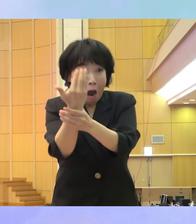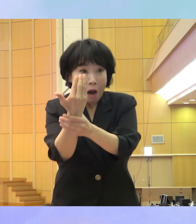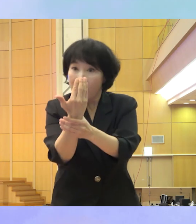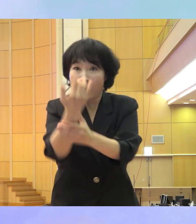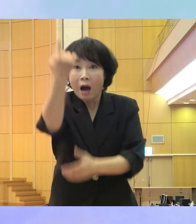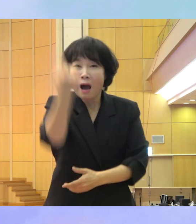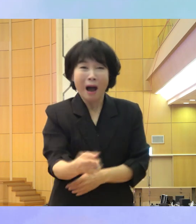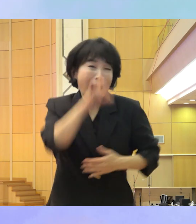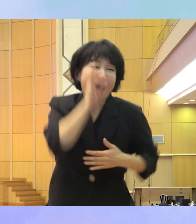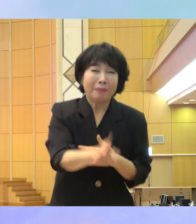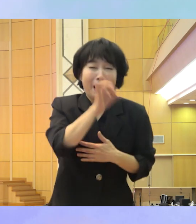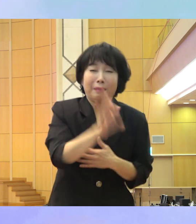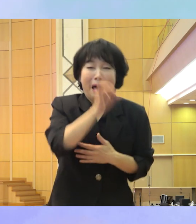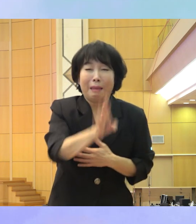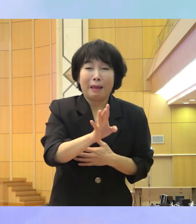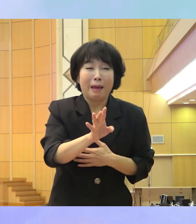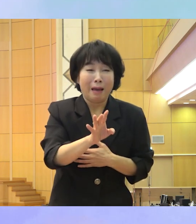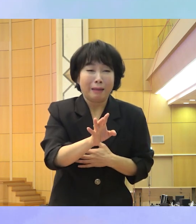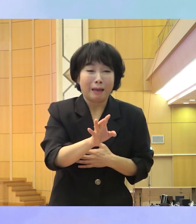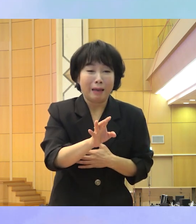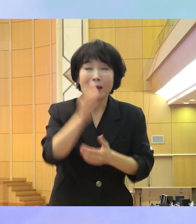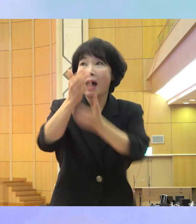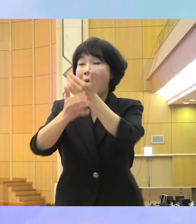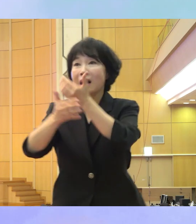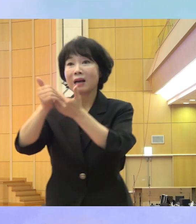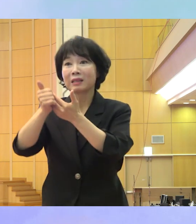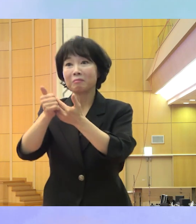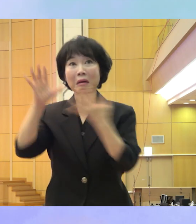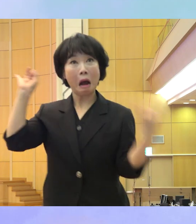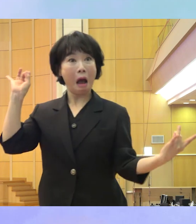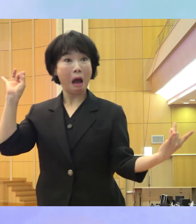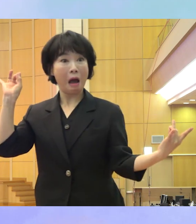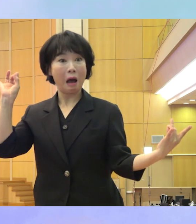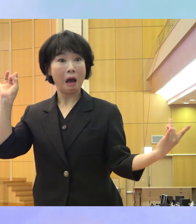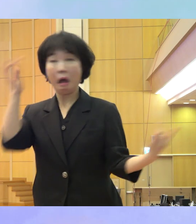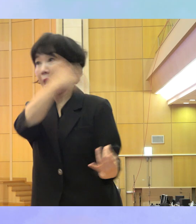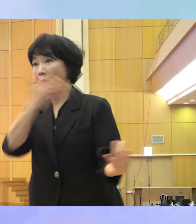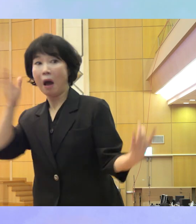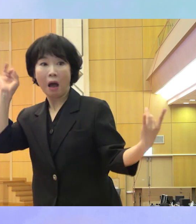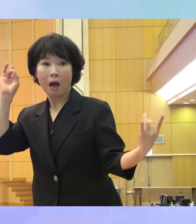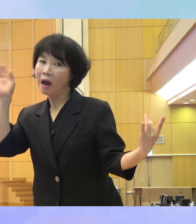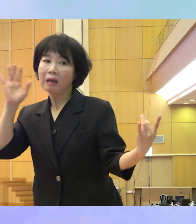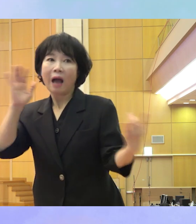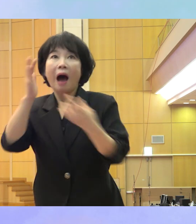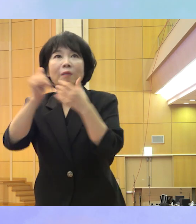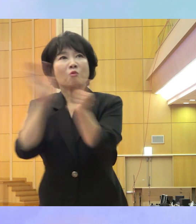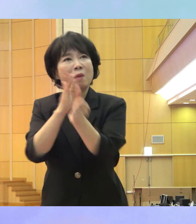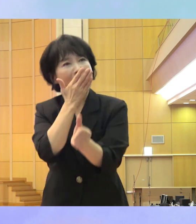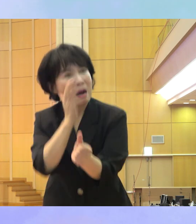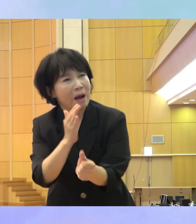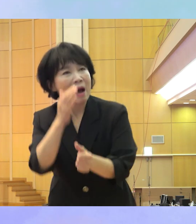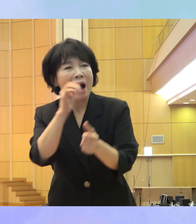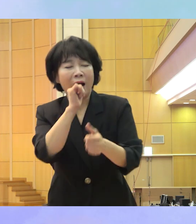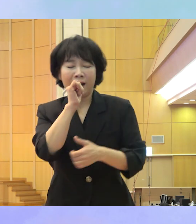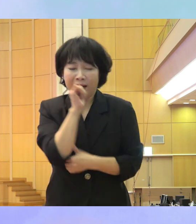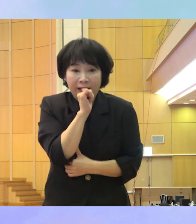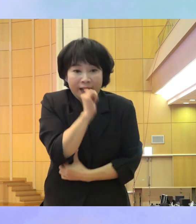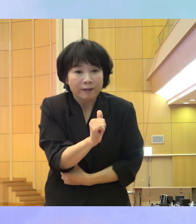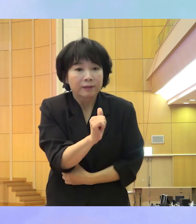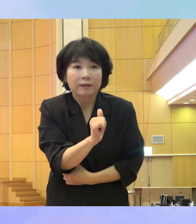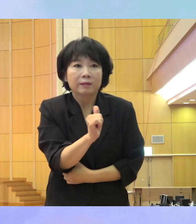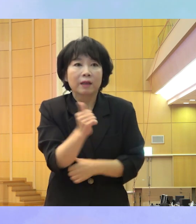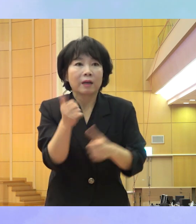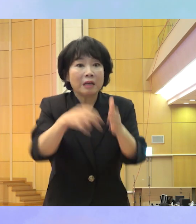있나요? 하나님이 가만히 계시겠어요? 주님이 다 이런 일 다가오지 않도록 해주시겠지요.